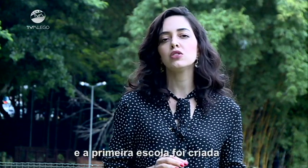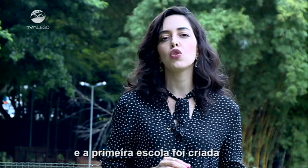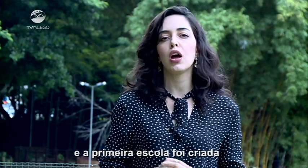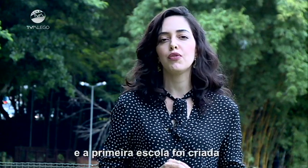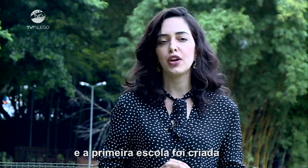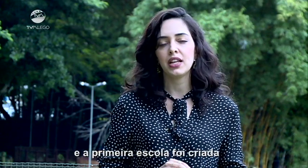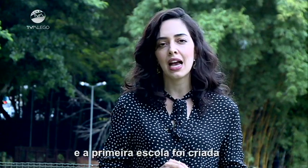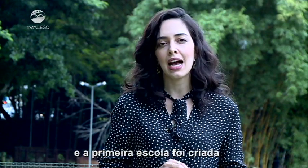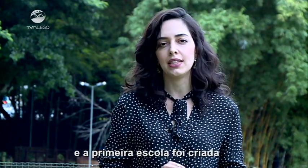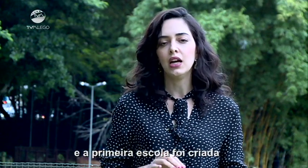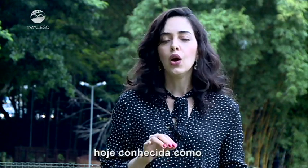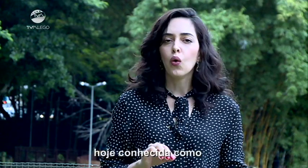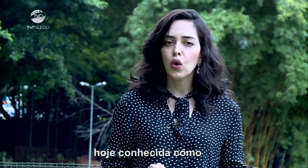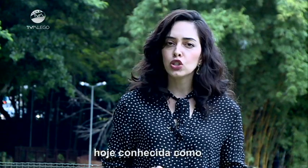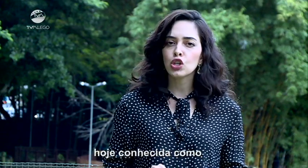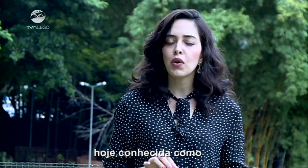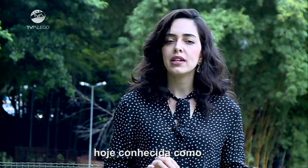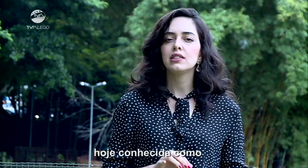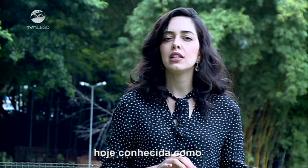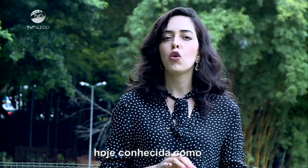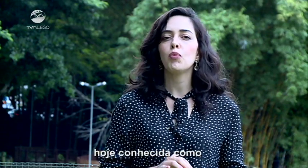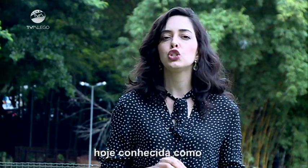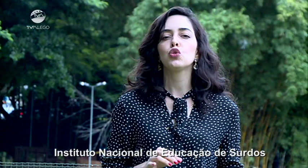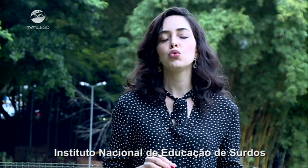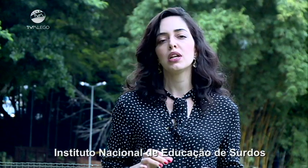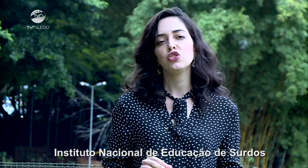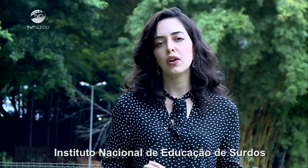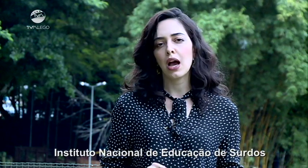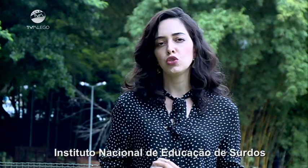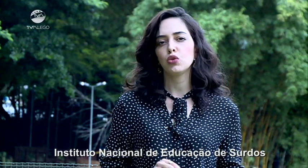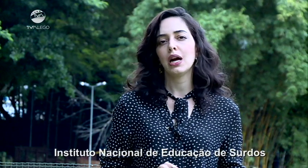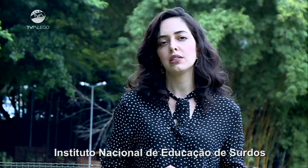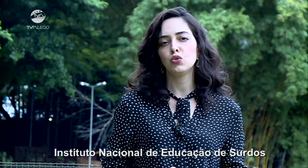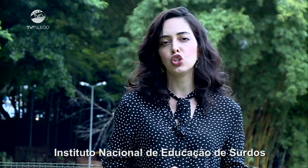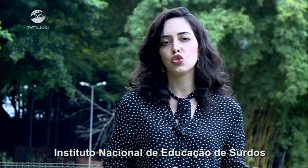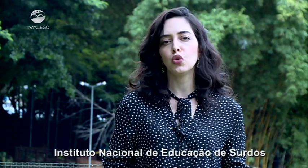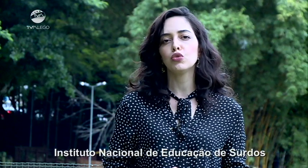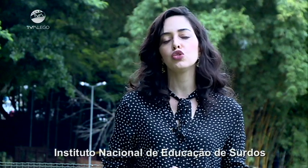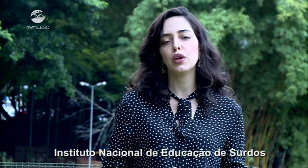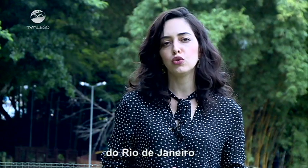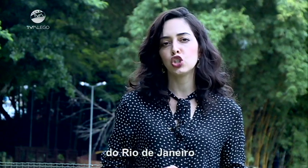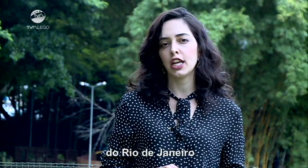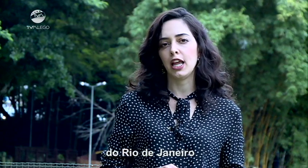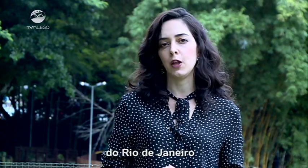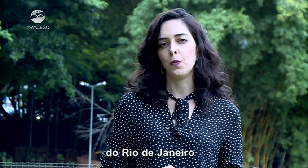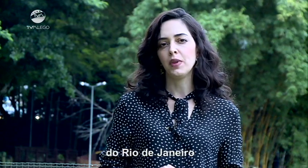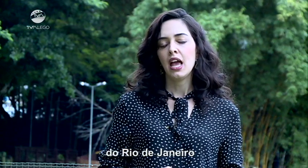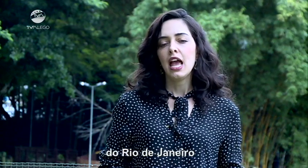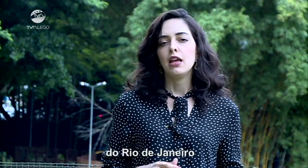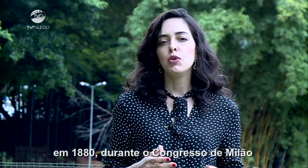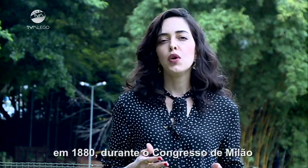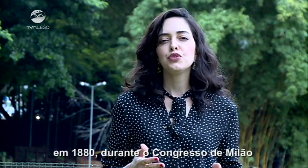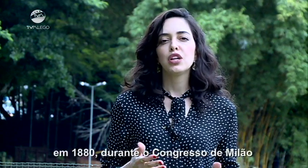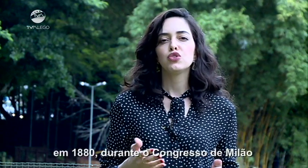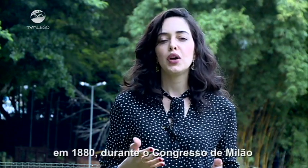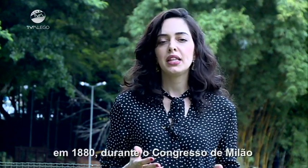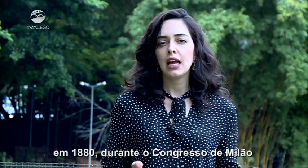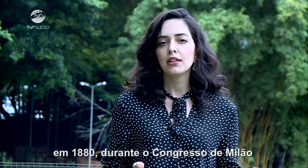escola foi criada, hoje conhecida como Instituto Nacional de Educação de Surdos, no Rio de Janeiro. Em 1880,